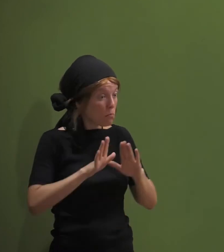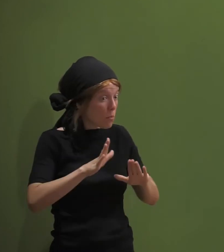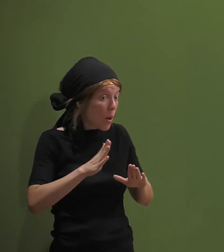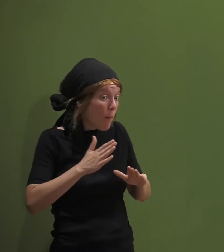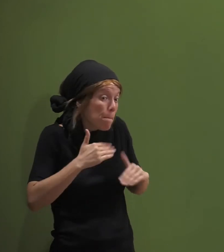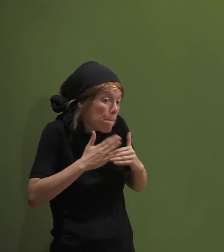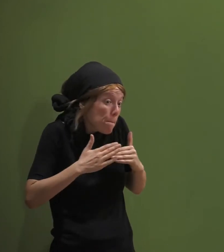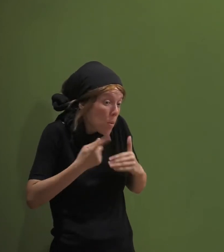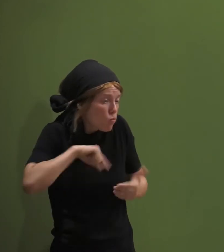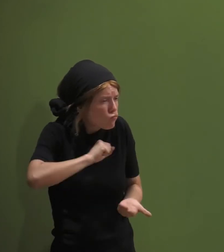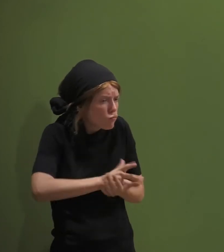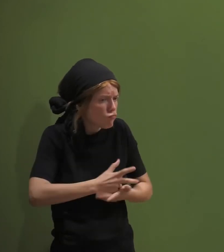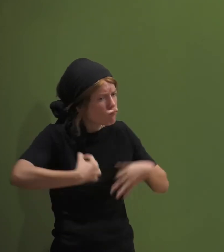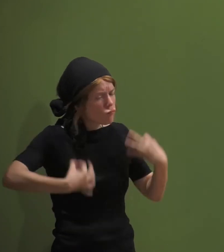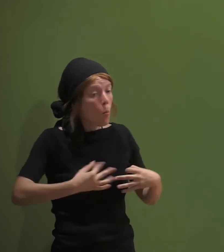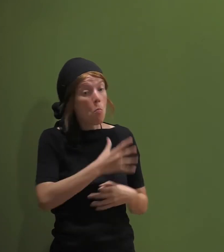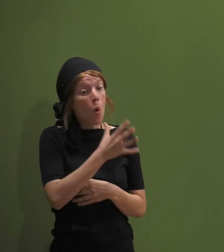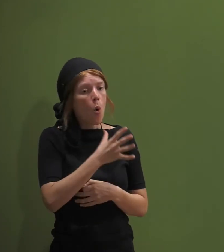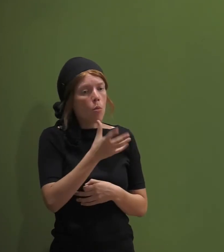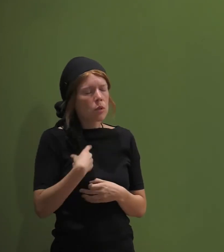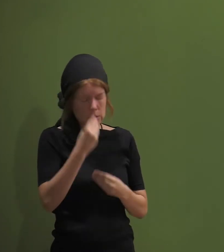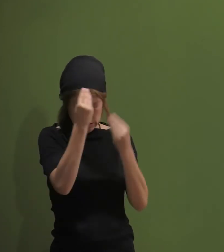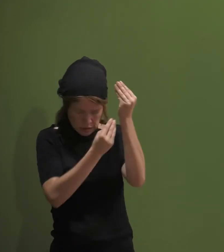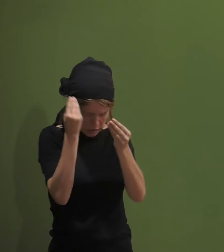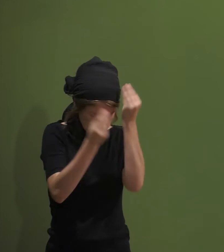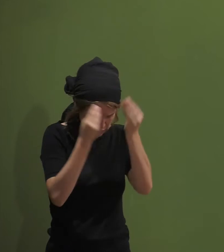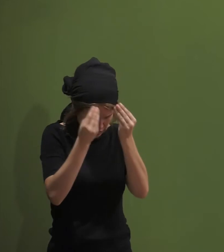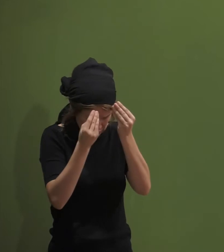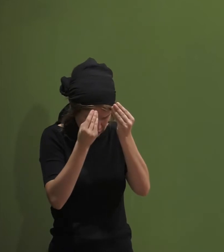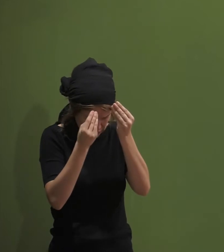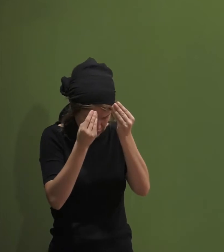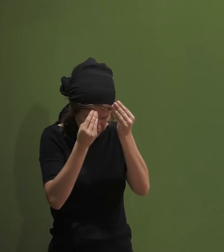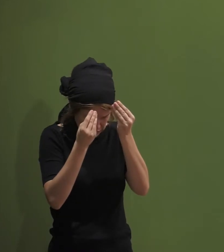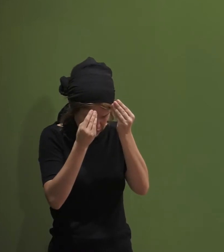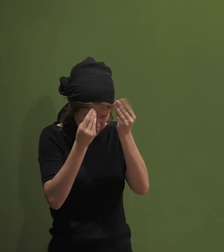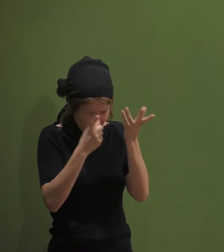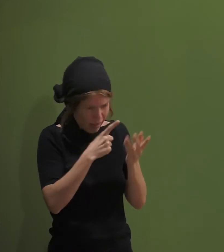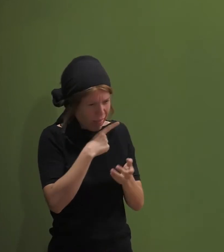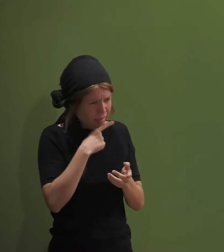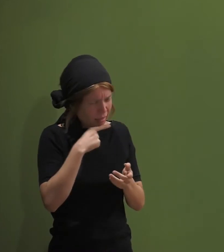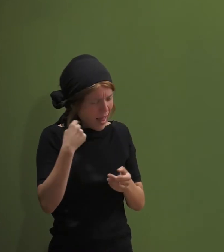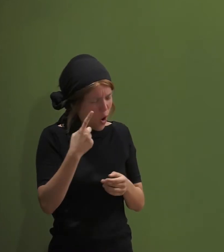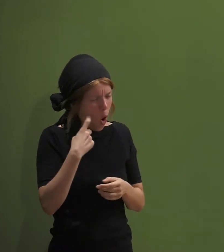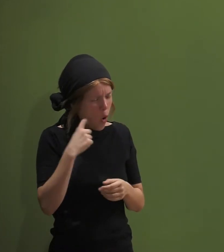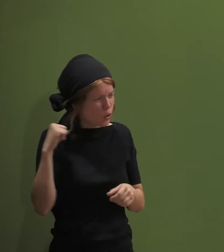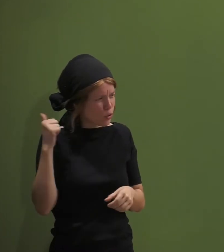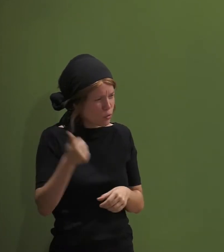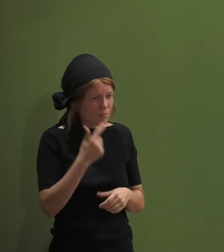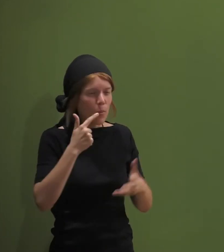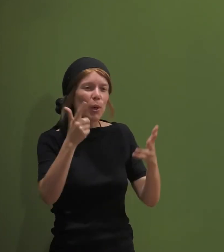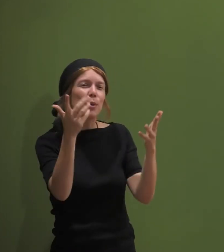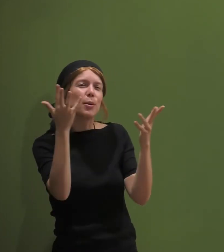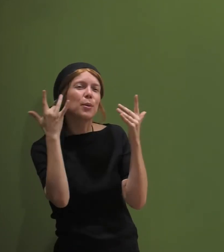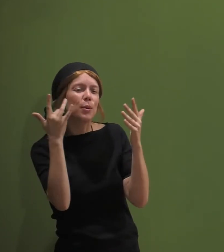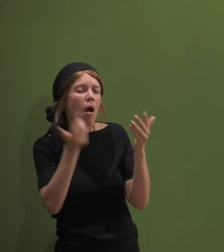para mí es una apuesta bastante segura, porque por más vueltas que le doy, ¿vamos a renunciar a las delicias a las que nos hemos acostumbrado, como el aire